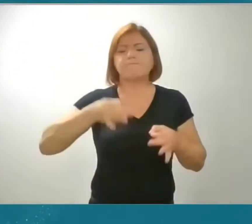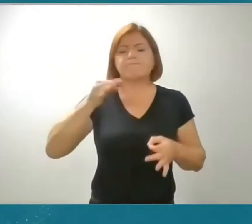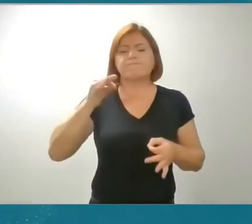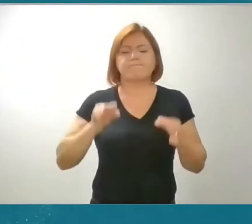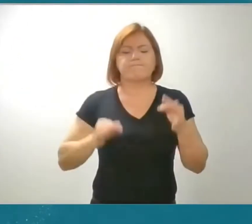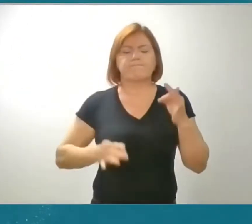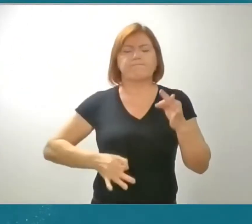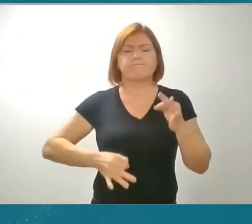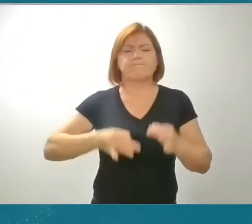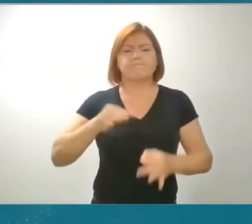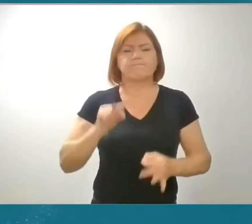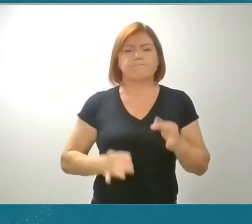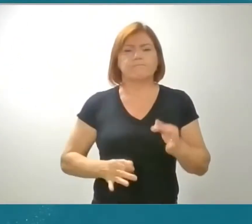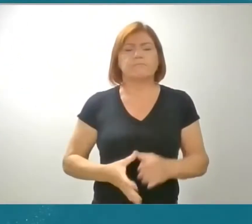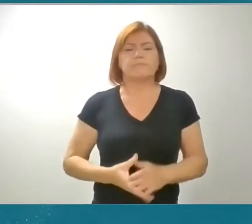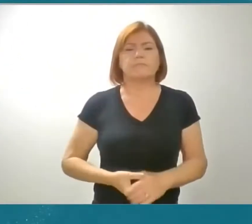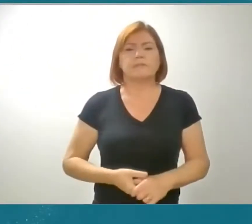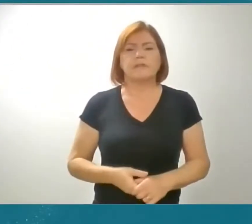5, 22.